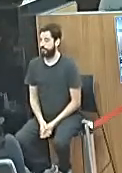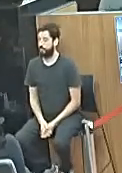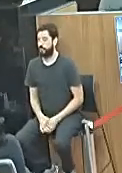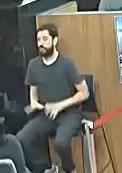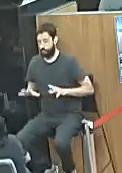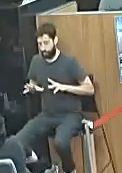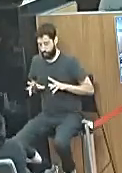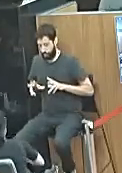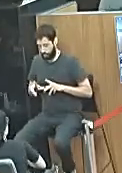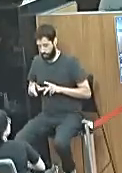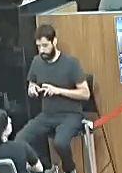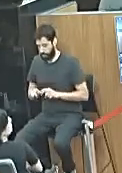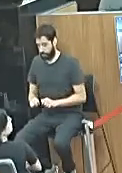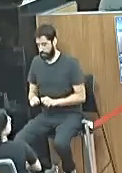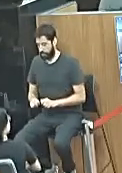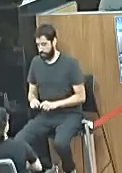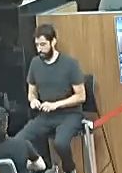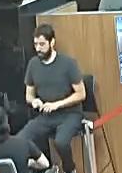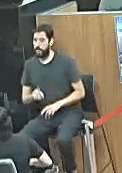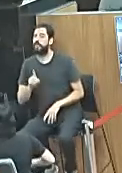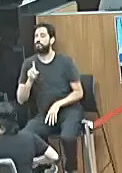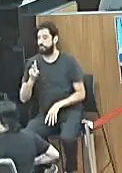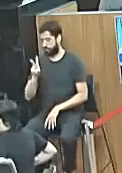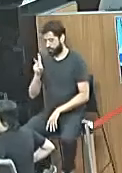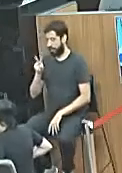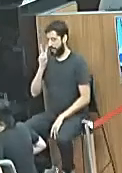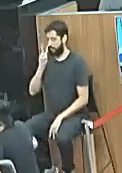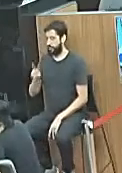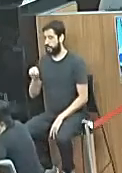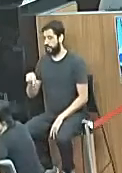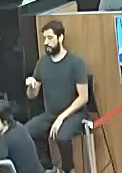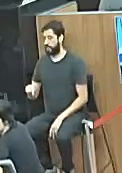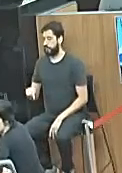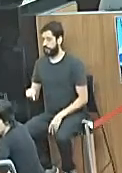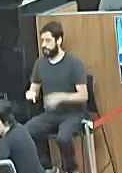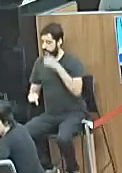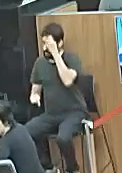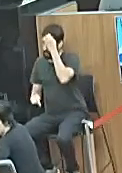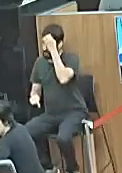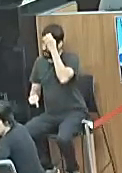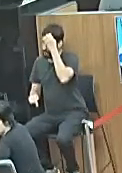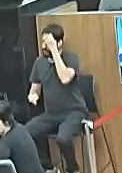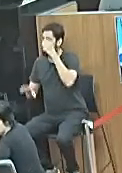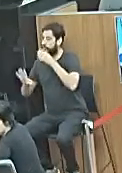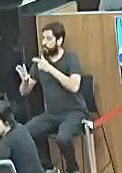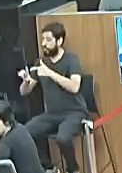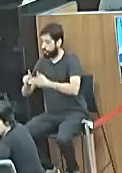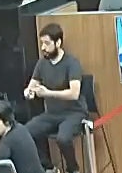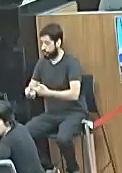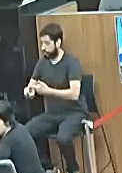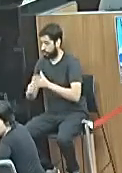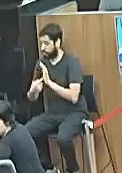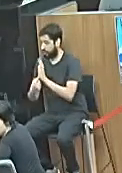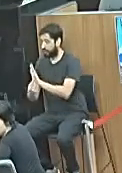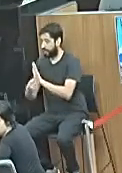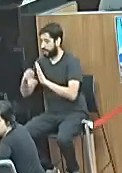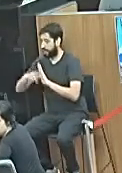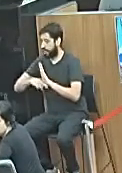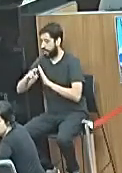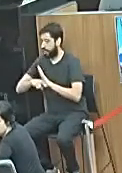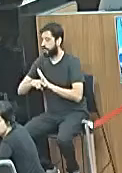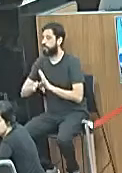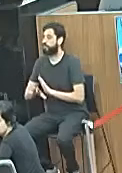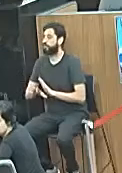todas as nossas veremos isso aqui até a segunda apresentação de relatório